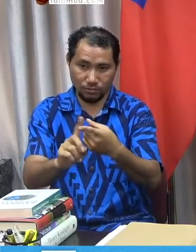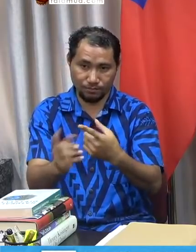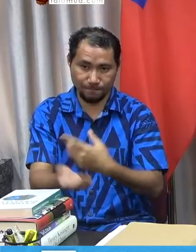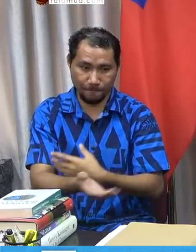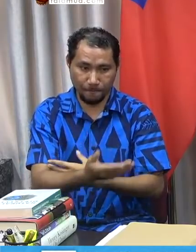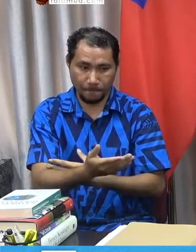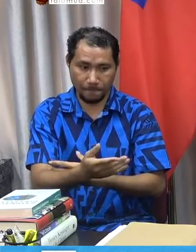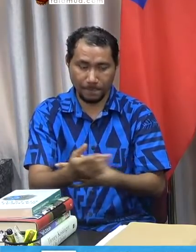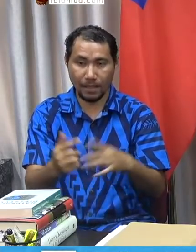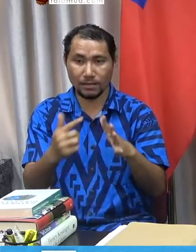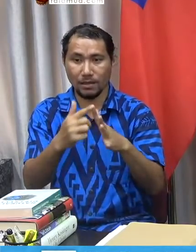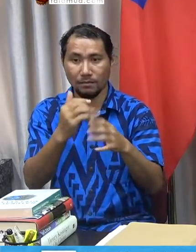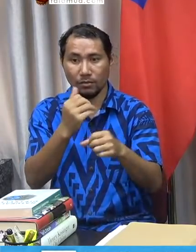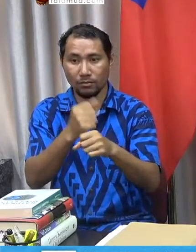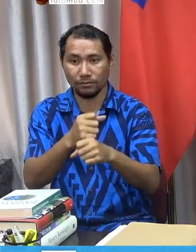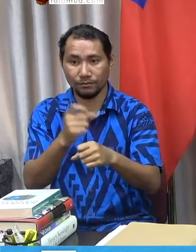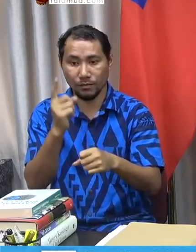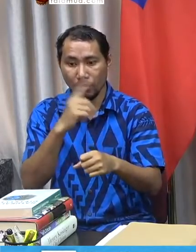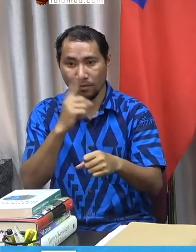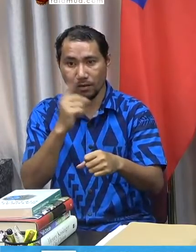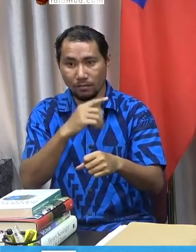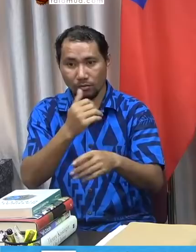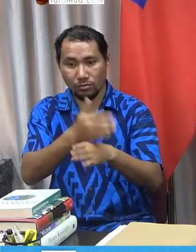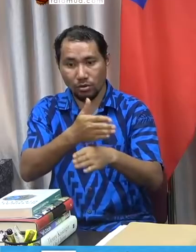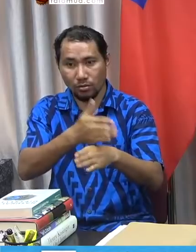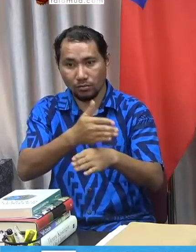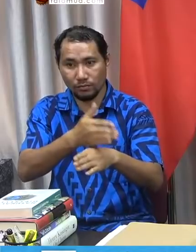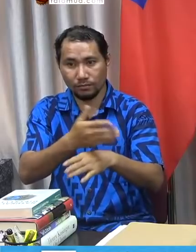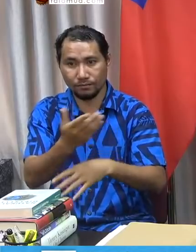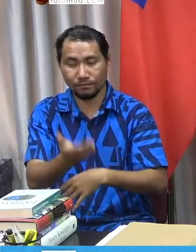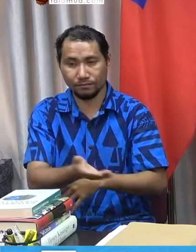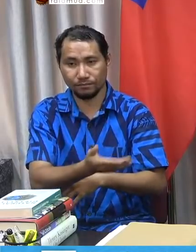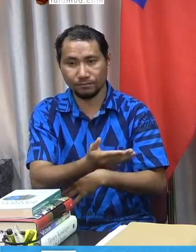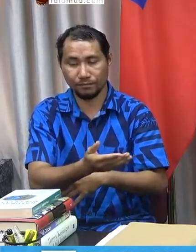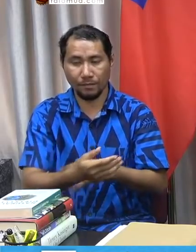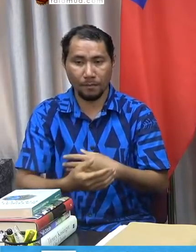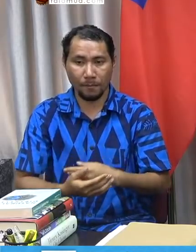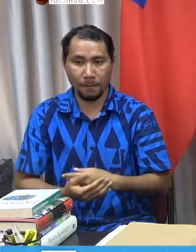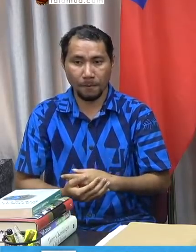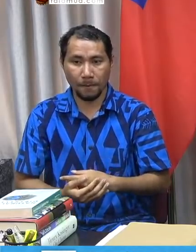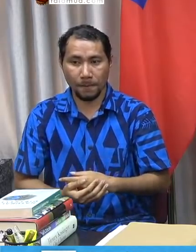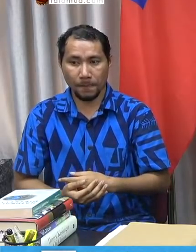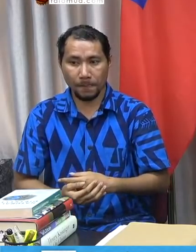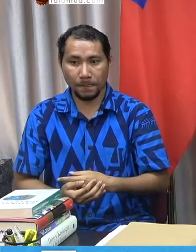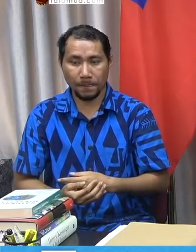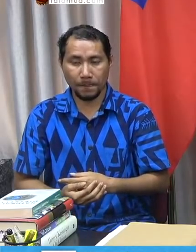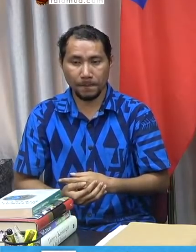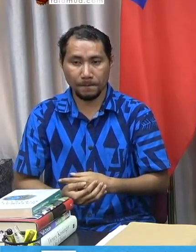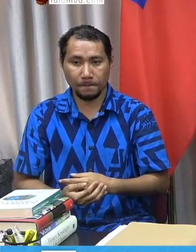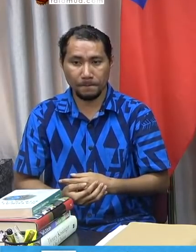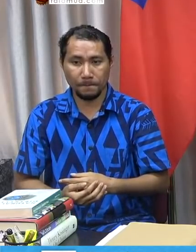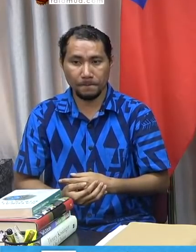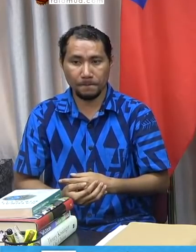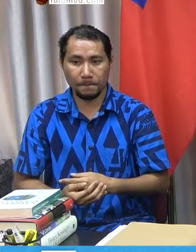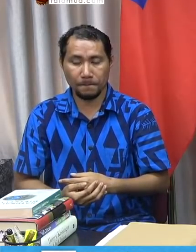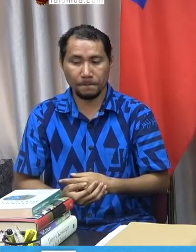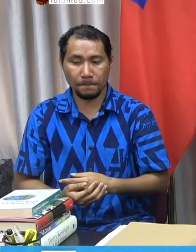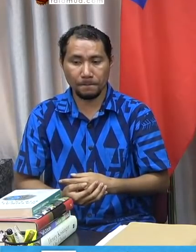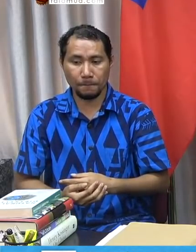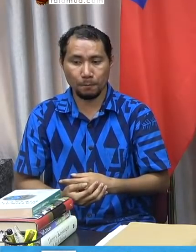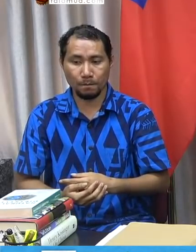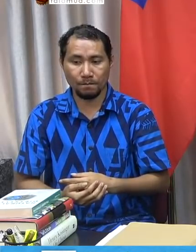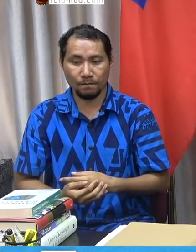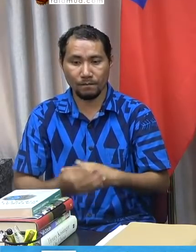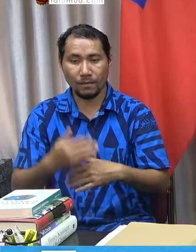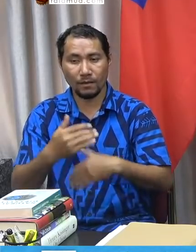tangata whaingaruenga o lātou e mautofi ia manisi lava tūlanga whapena e whaangai o